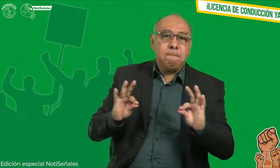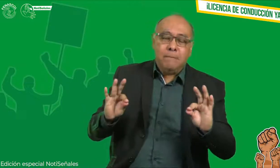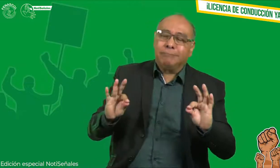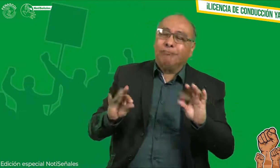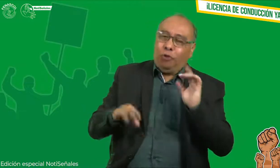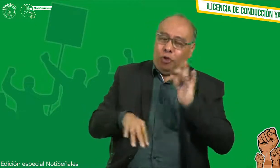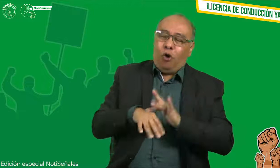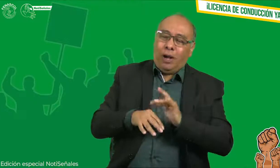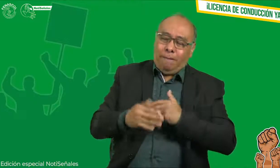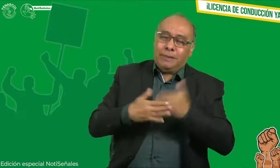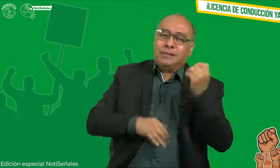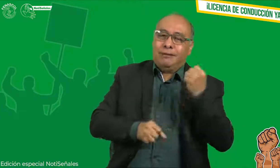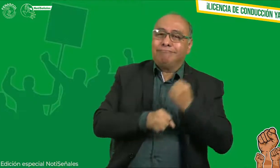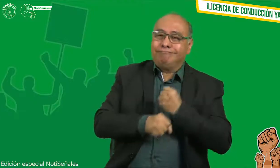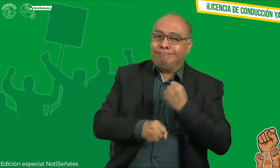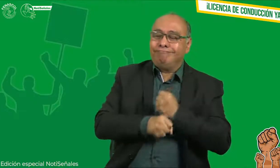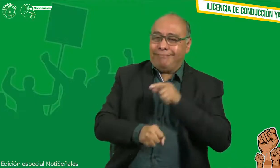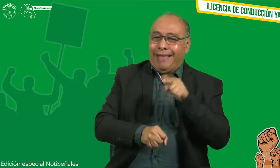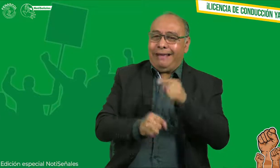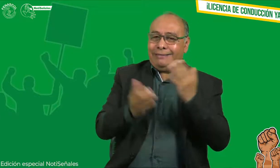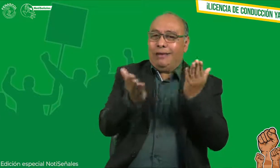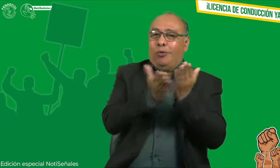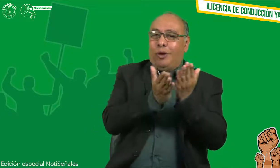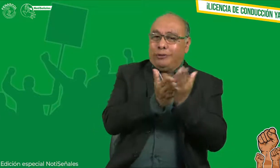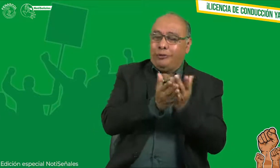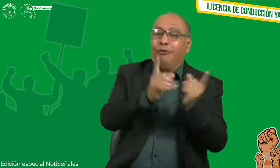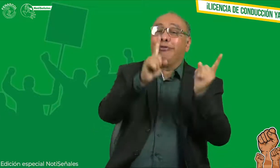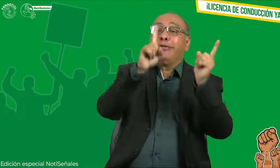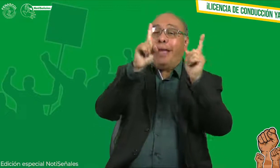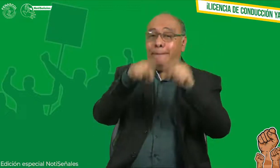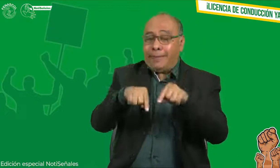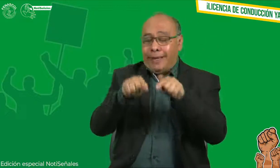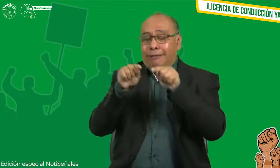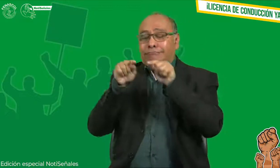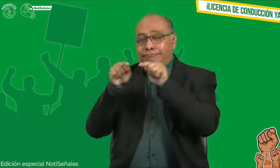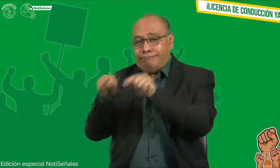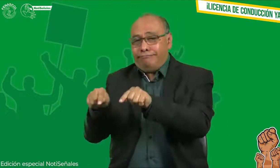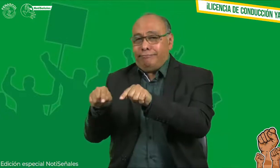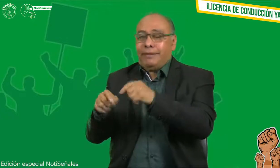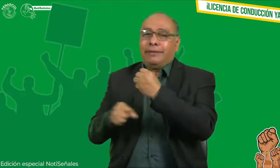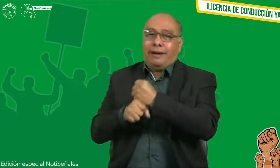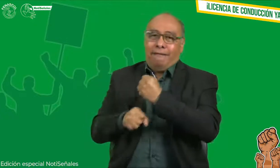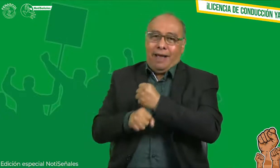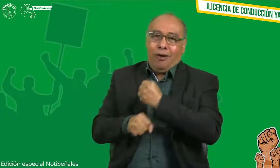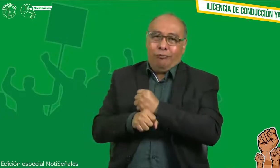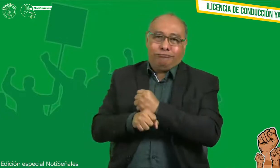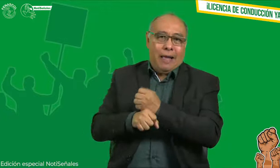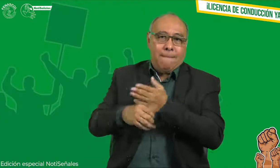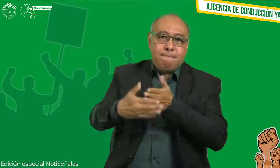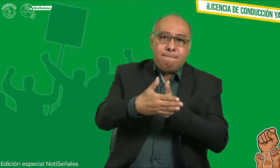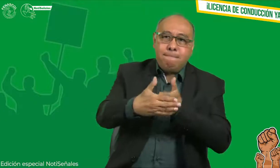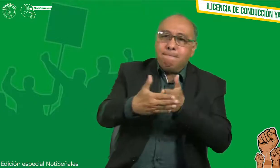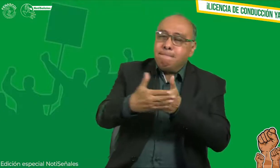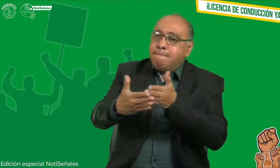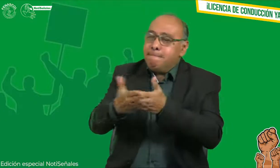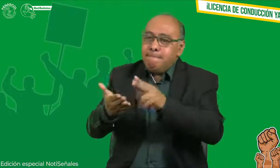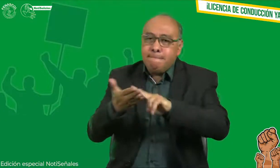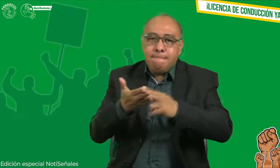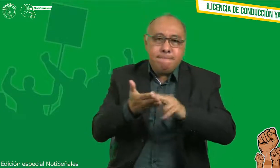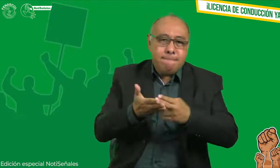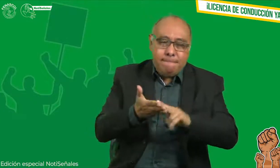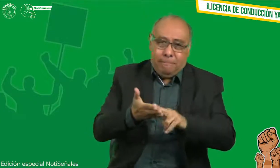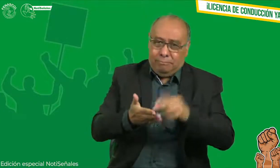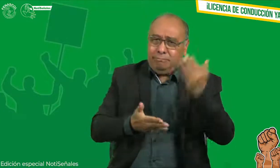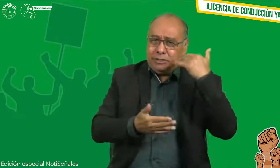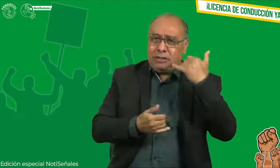la comunidad sorda, el acceso a través de intérpretes, la contratación de modelos lingüísticos y también el tema de la